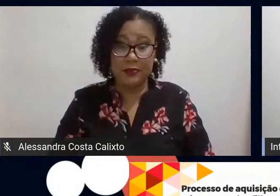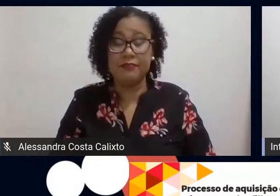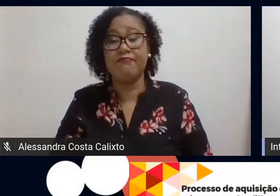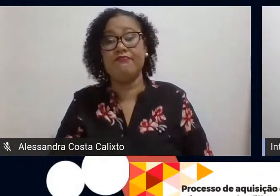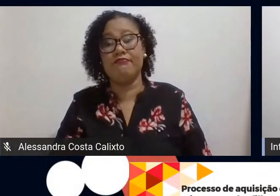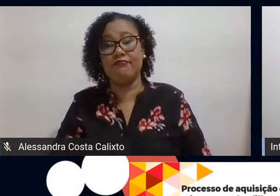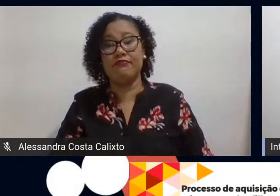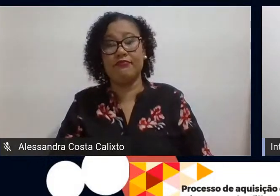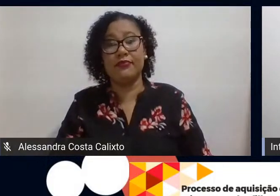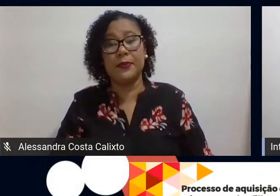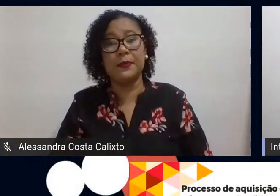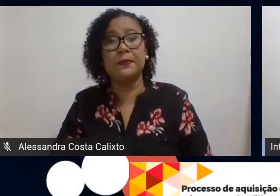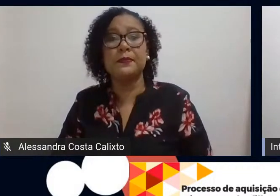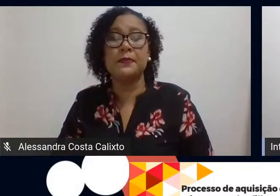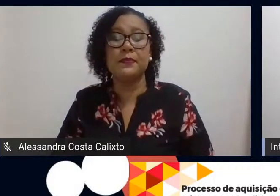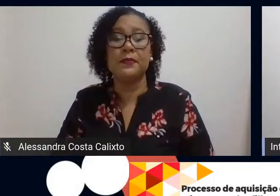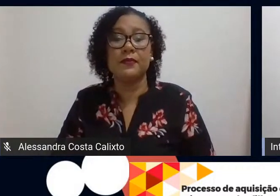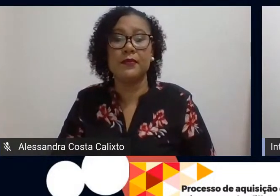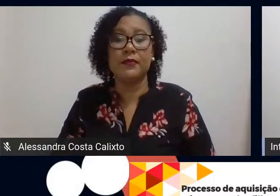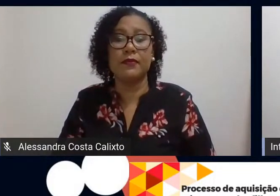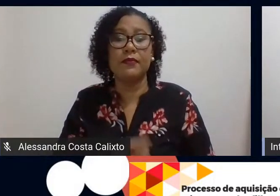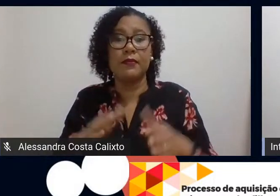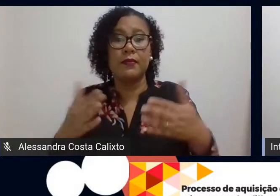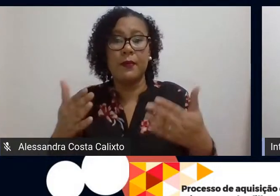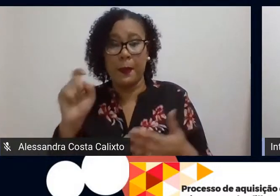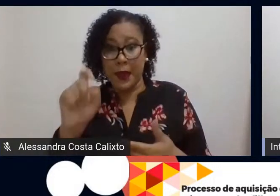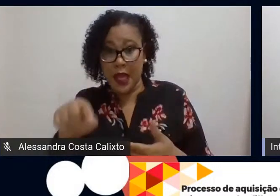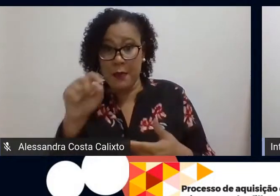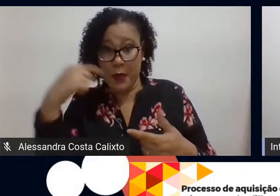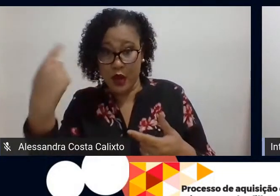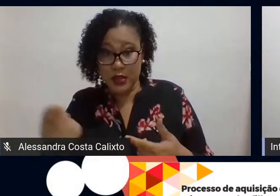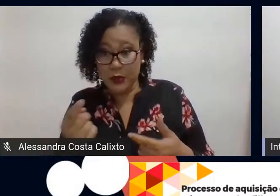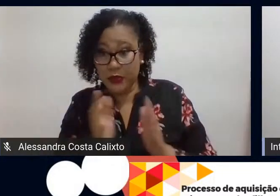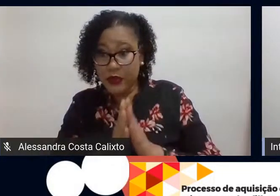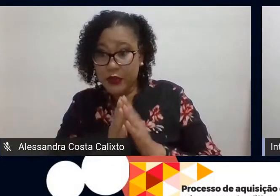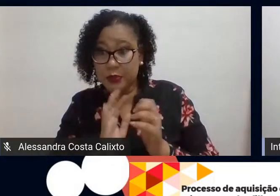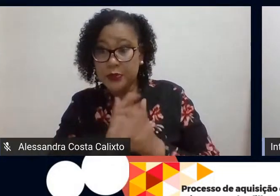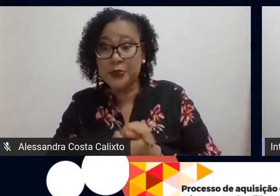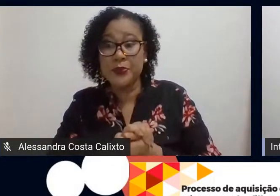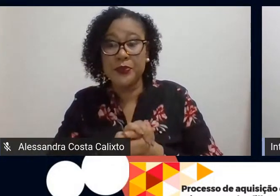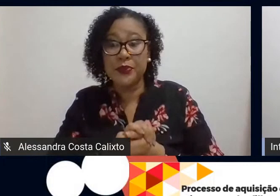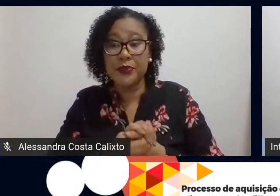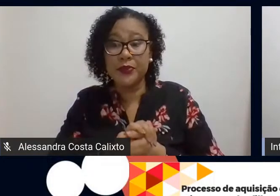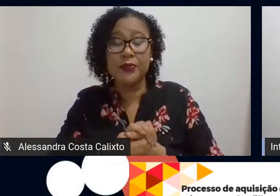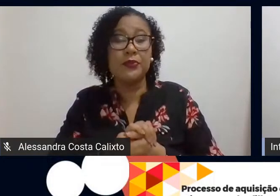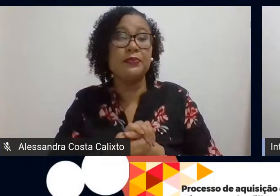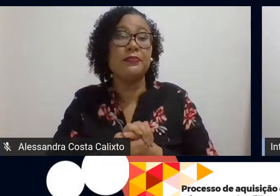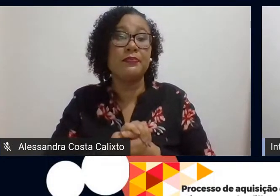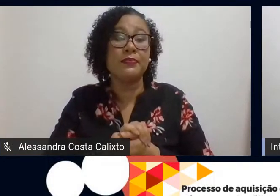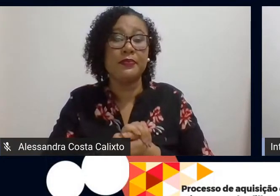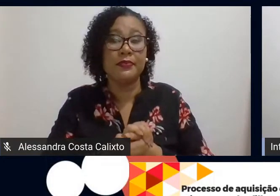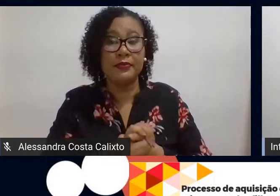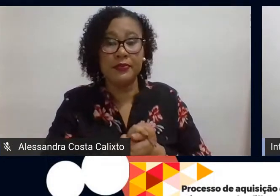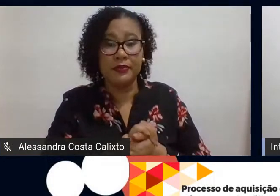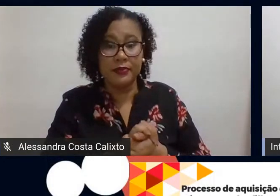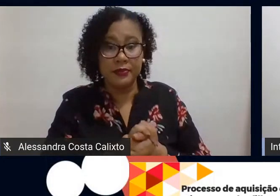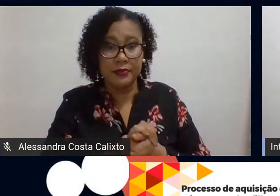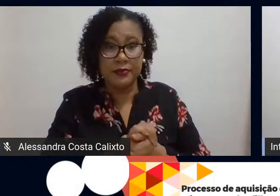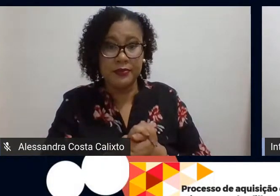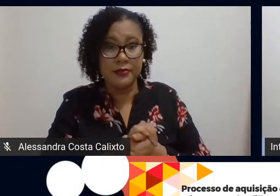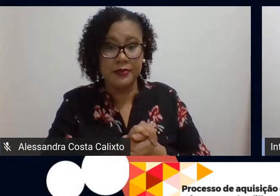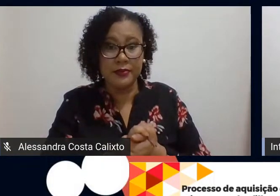surdos que nascem em família de ouvintes, essa fluência ela não se dá. Pode passar pro próximo